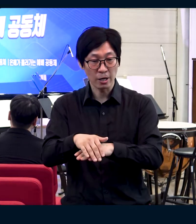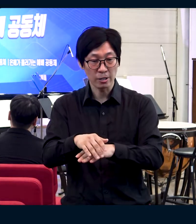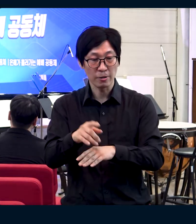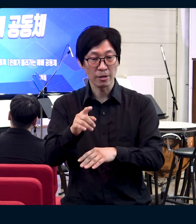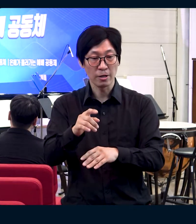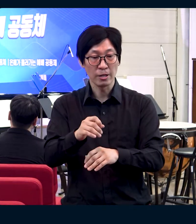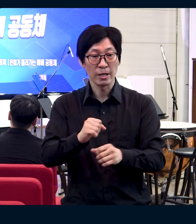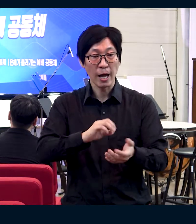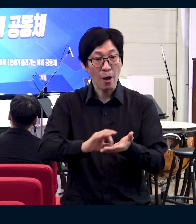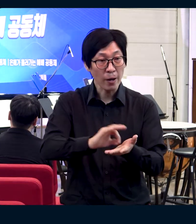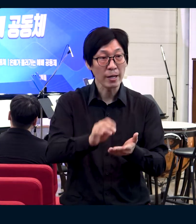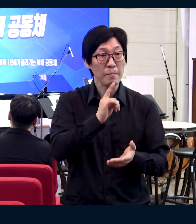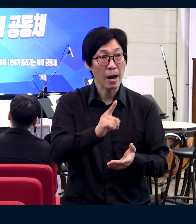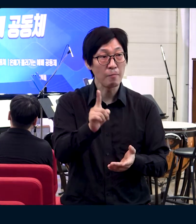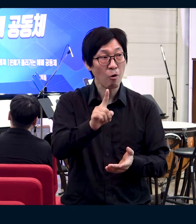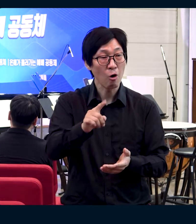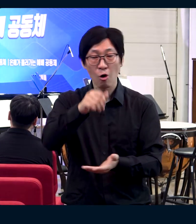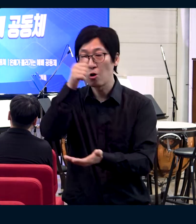죄를 심는 거예요.